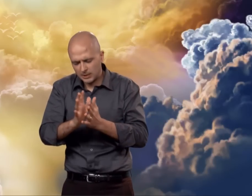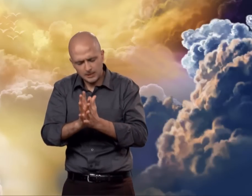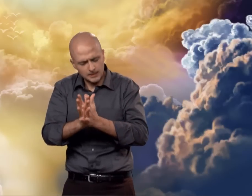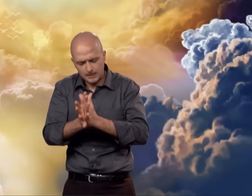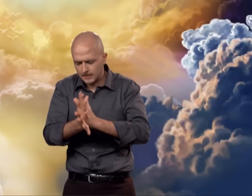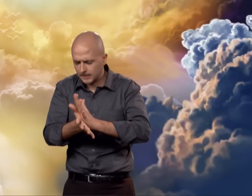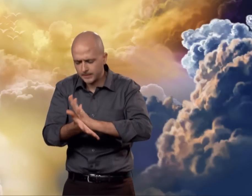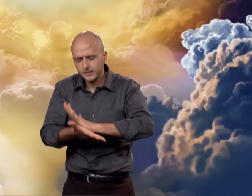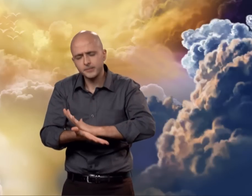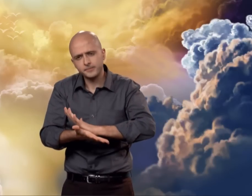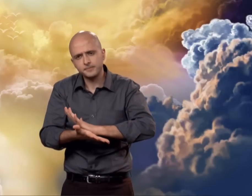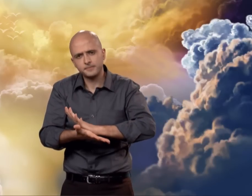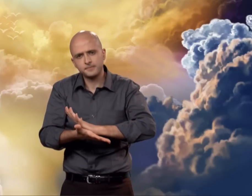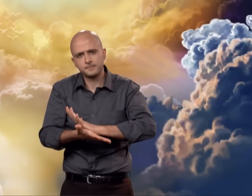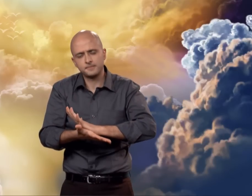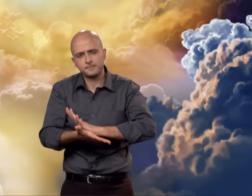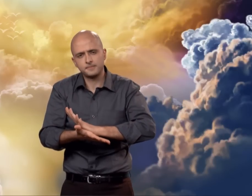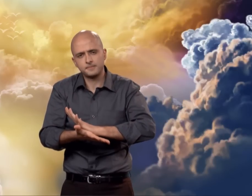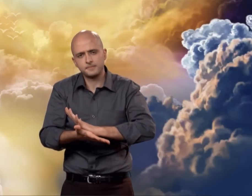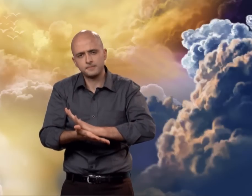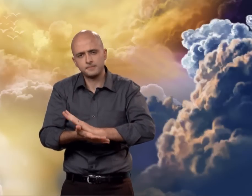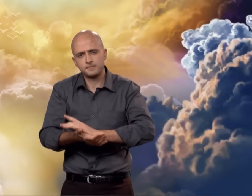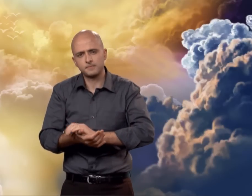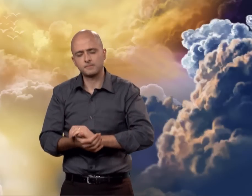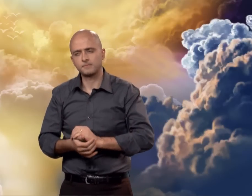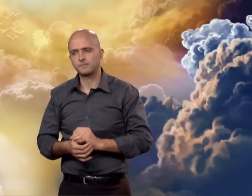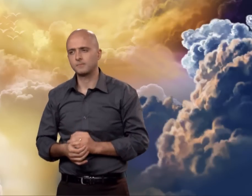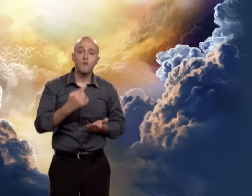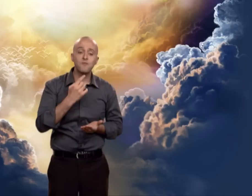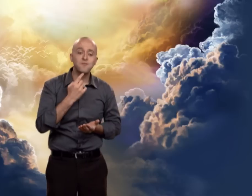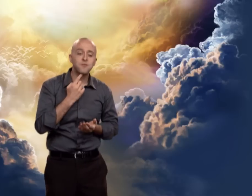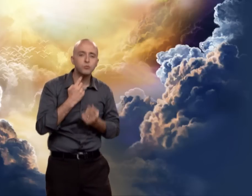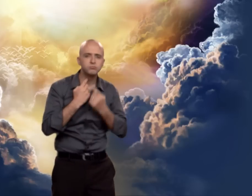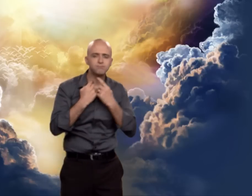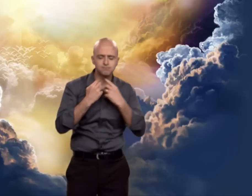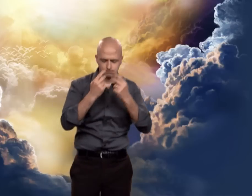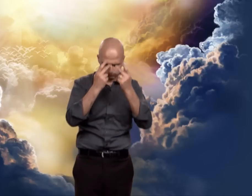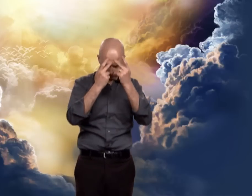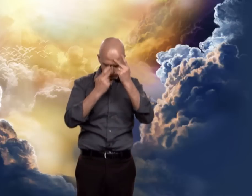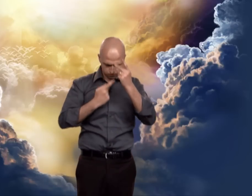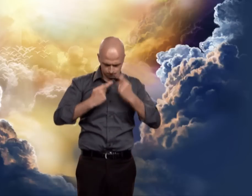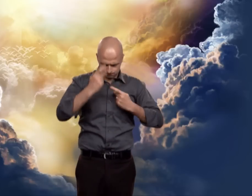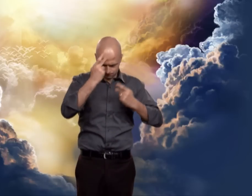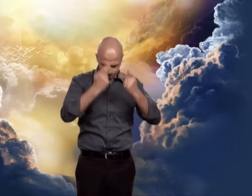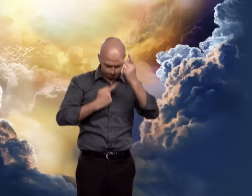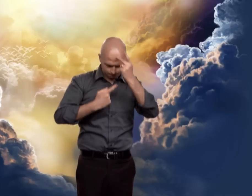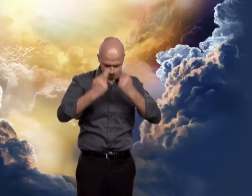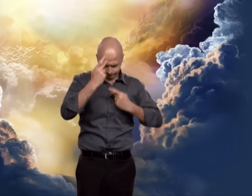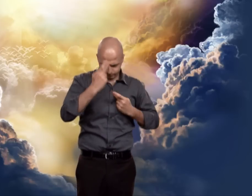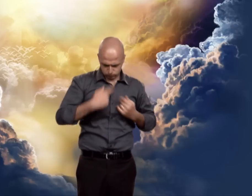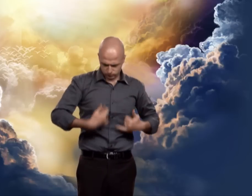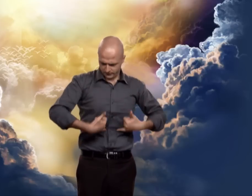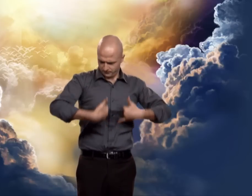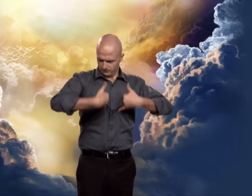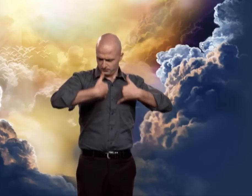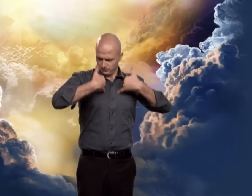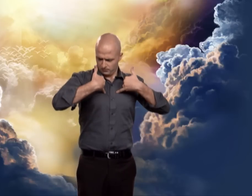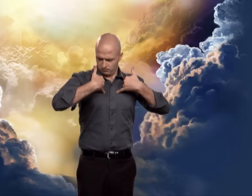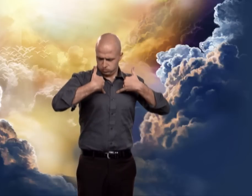seus santos para julgar a todos. Se, porém, os mortos já estão desfrutando da bem-aventurança celestial ou